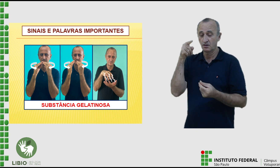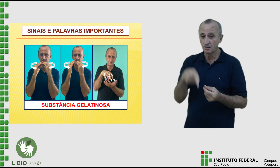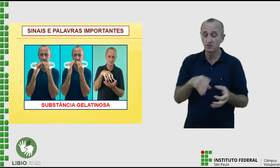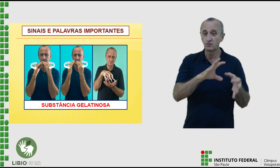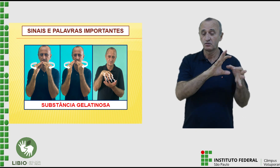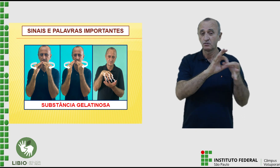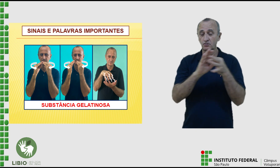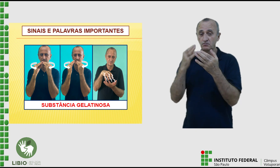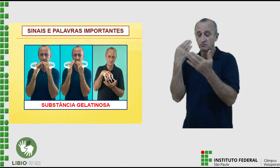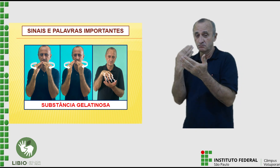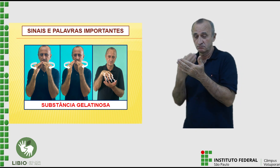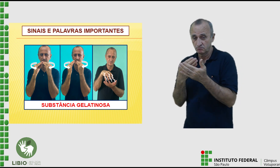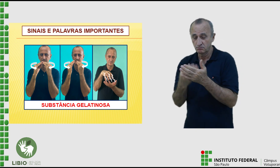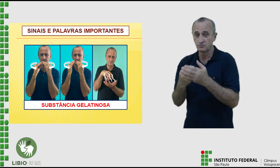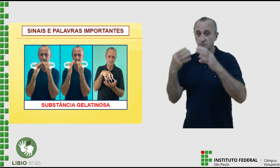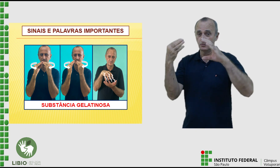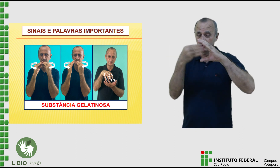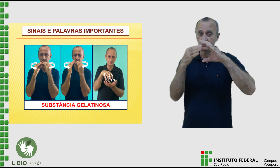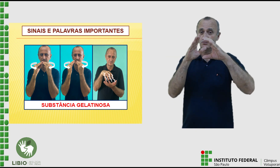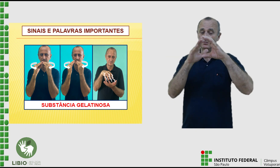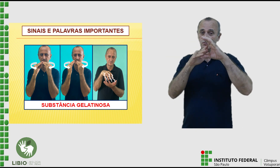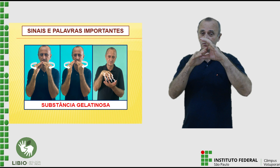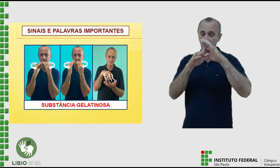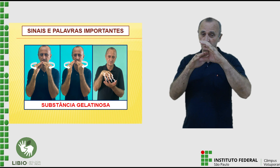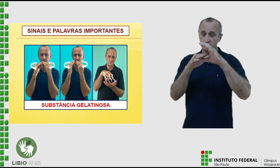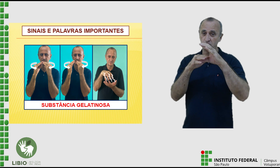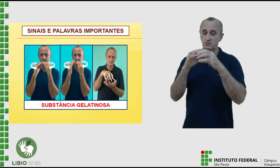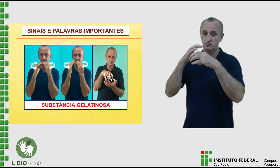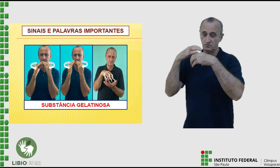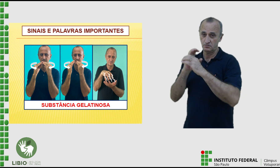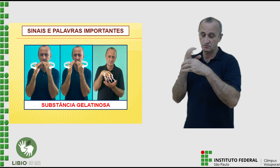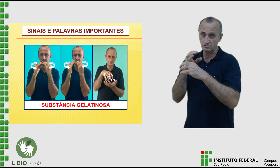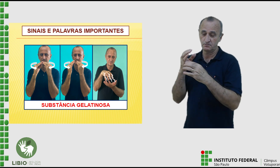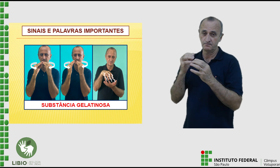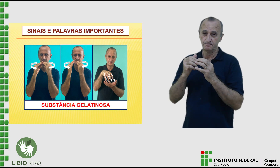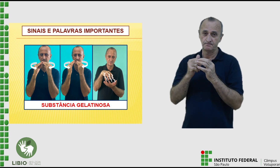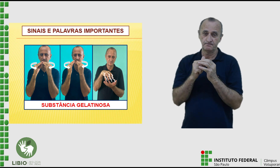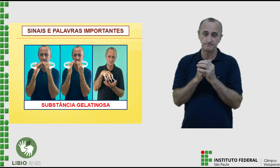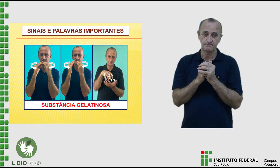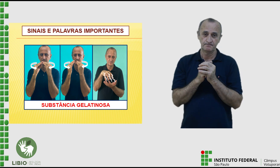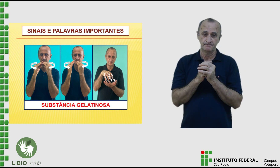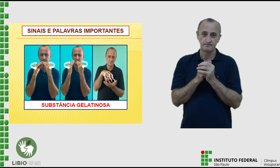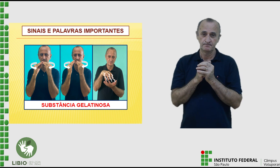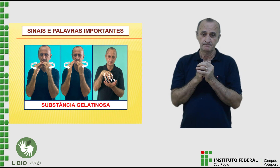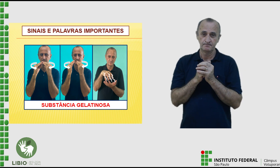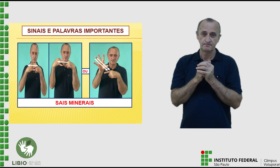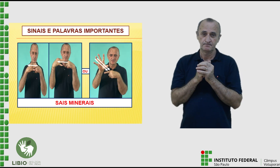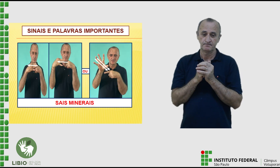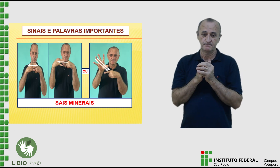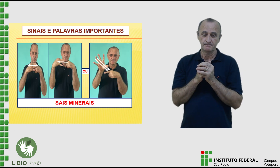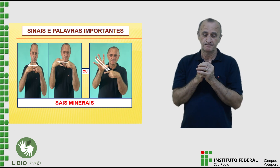Substância gelatinosa, aqui no contexto do nosso estudo do citoplasma, de biologia.